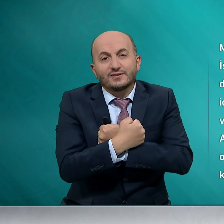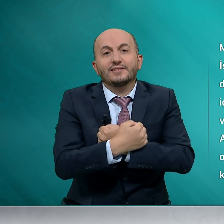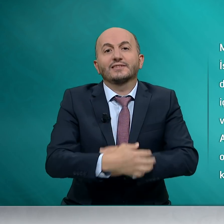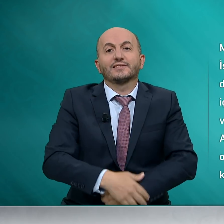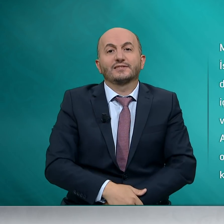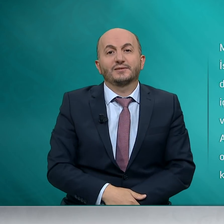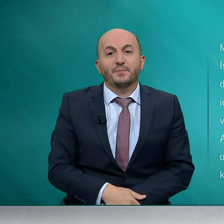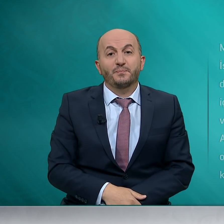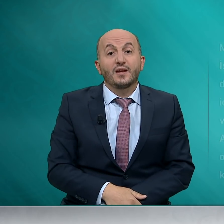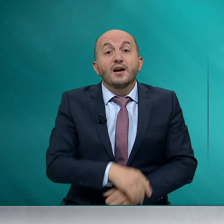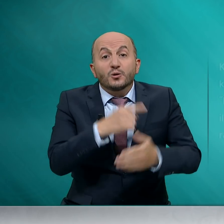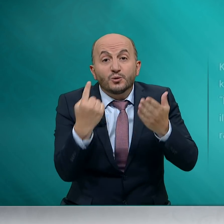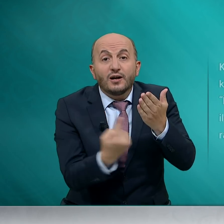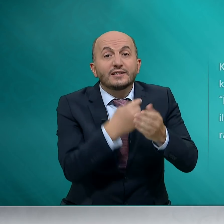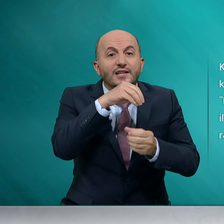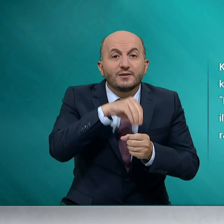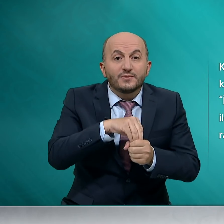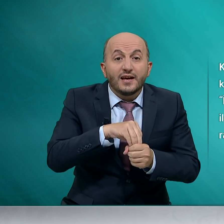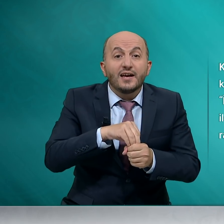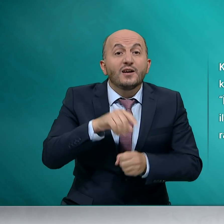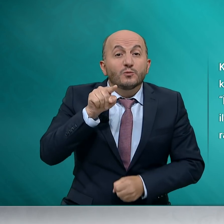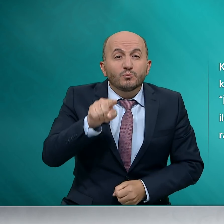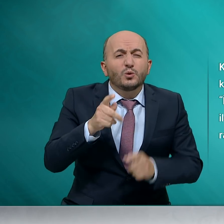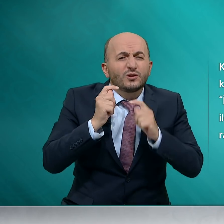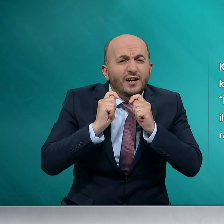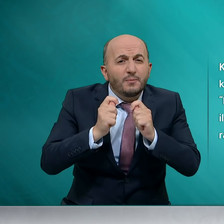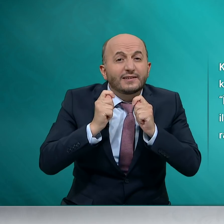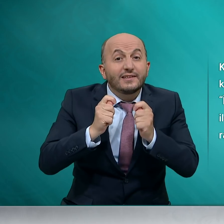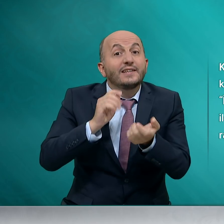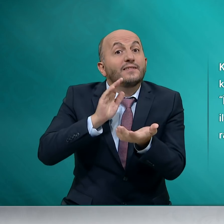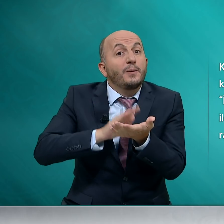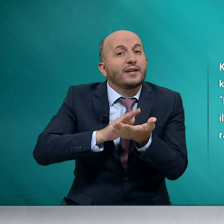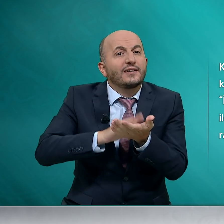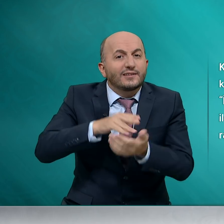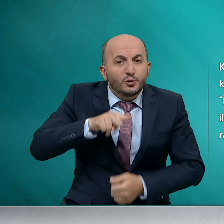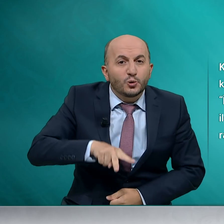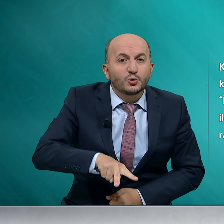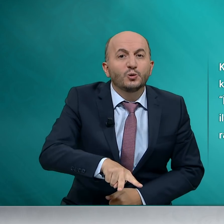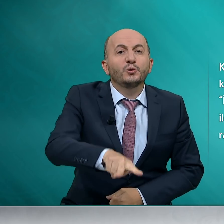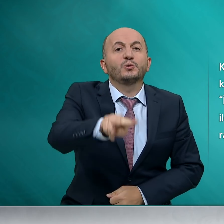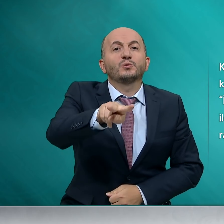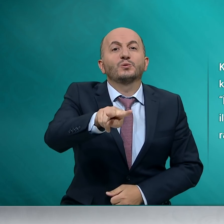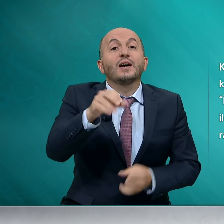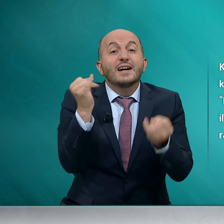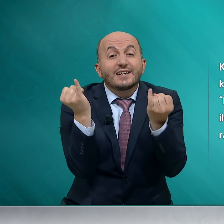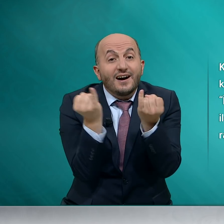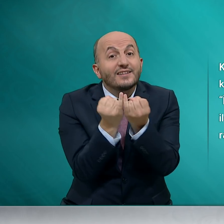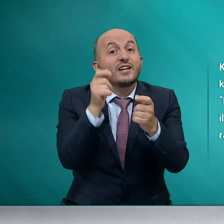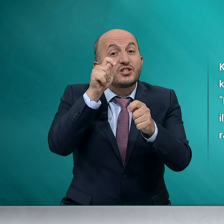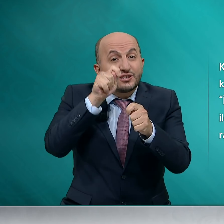kavuşmasıdır. Kur'an-ı Kerim'de bu zahmetli ve bereketli yolculuğun kardeş